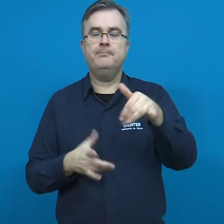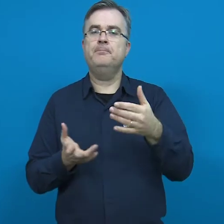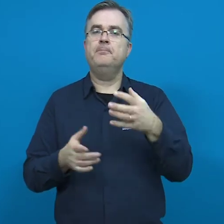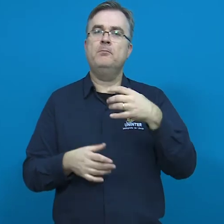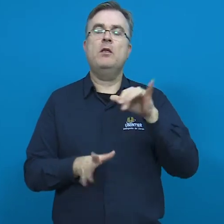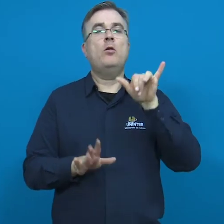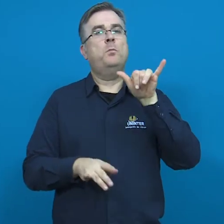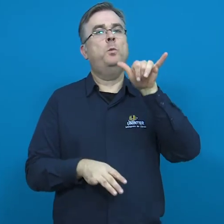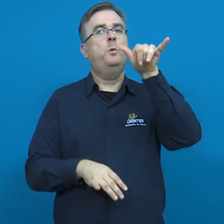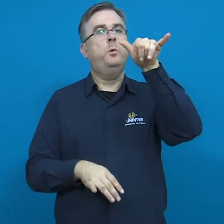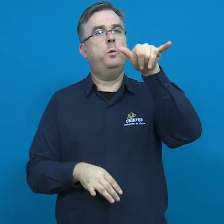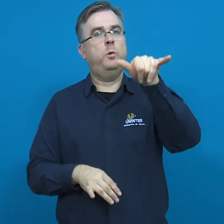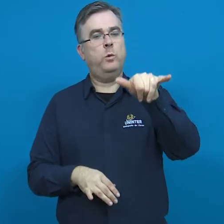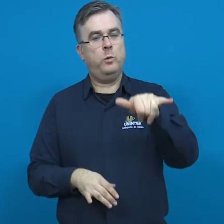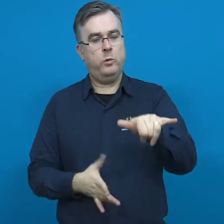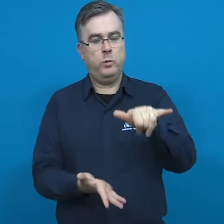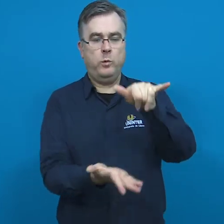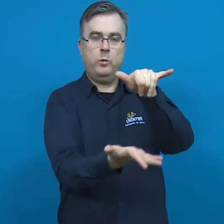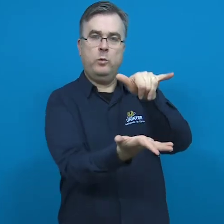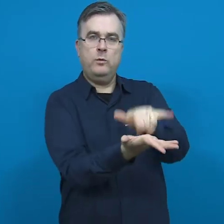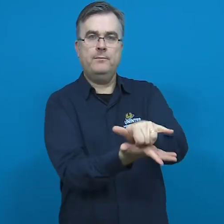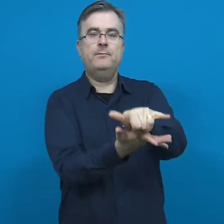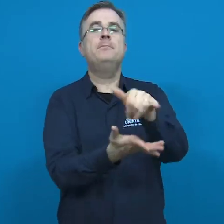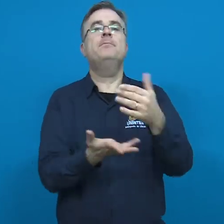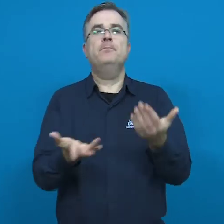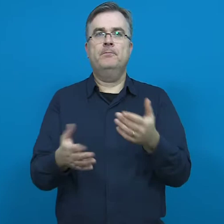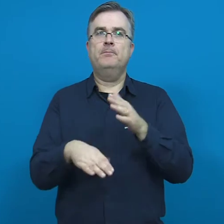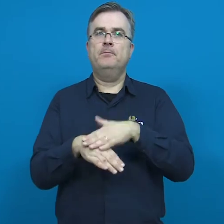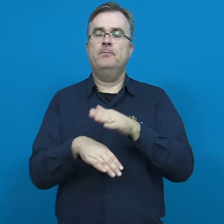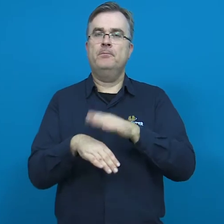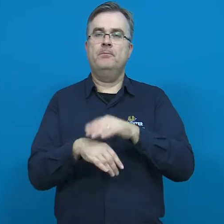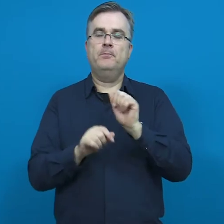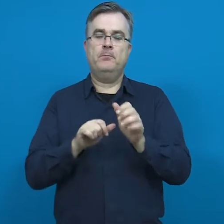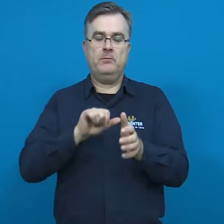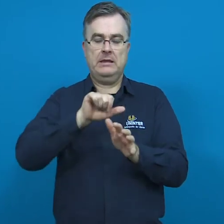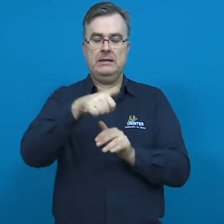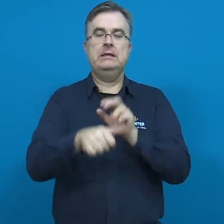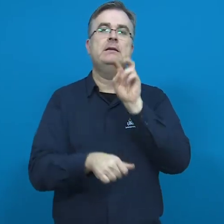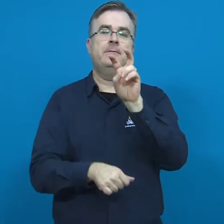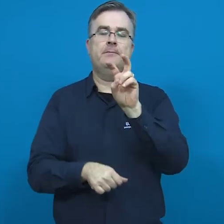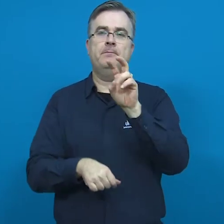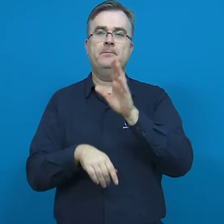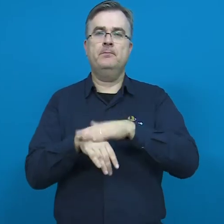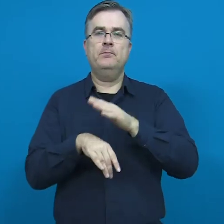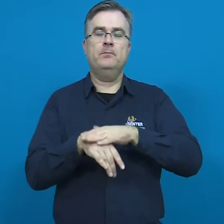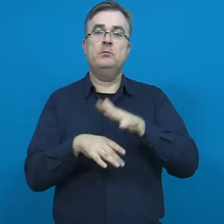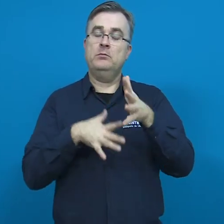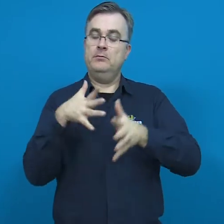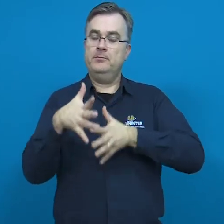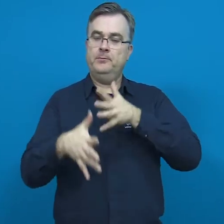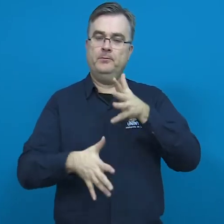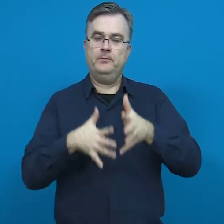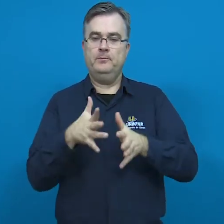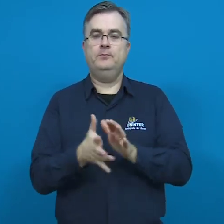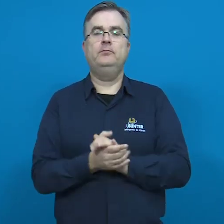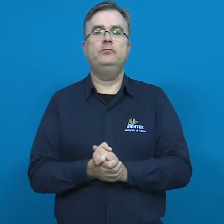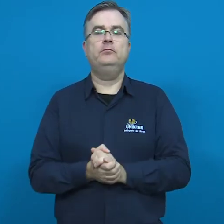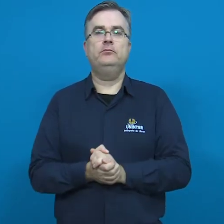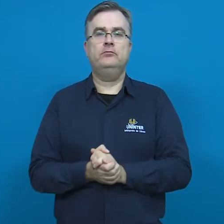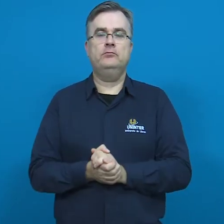né, descendo. Então, isso tudo são os 5 parâmetros da